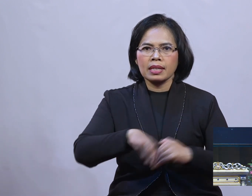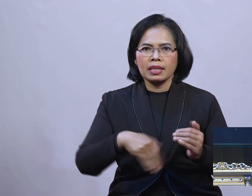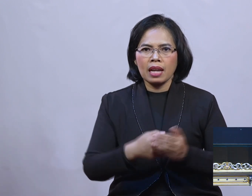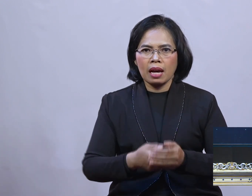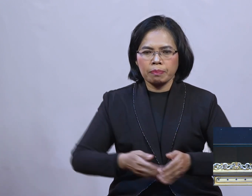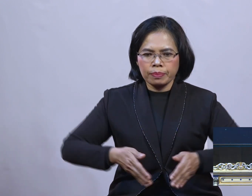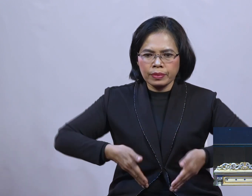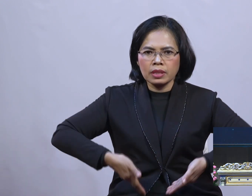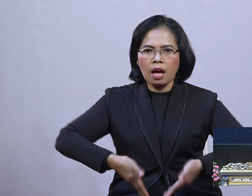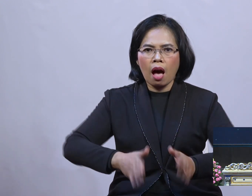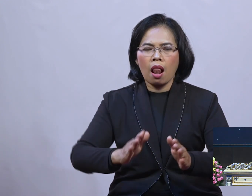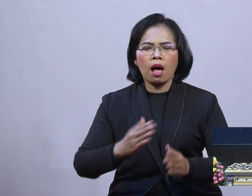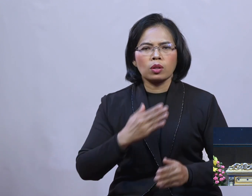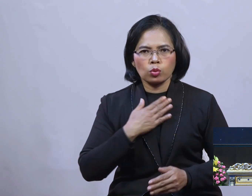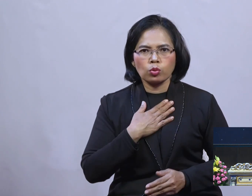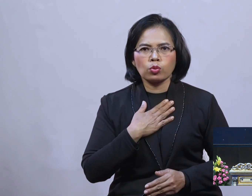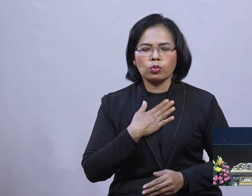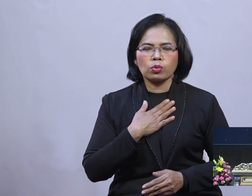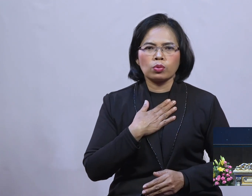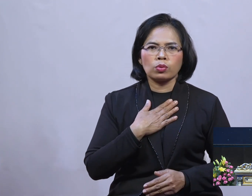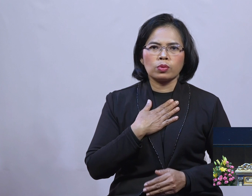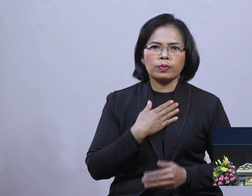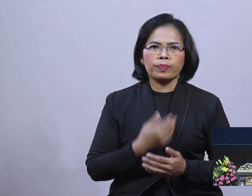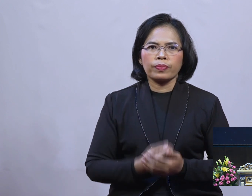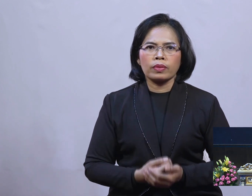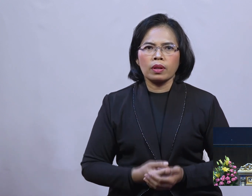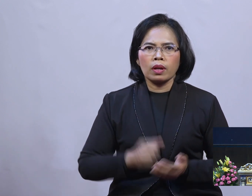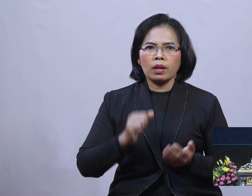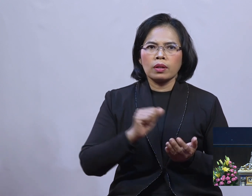segenap jalanku